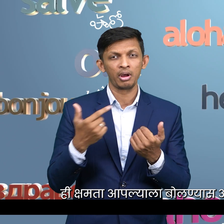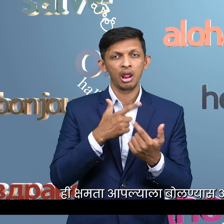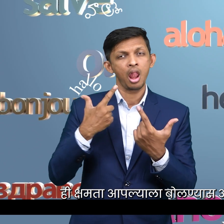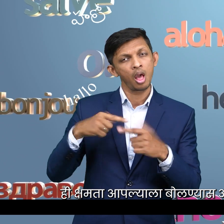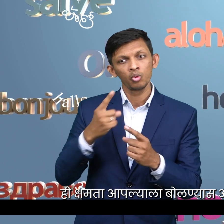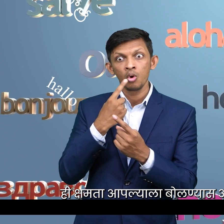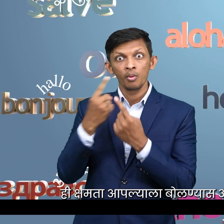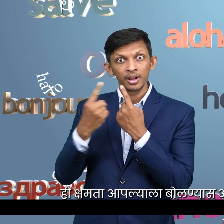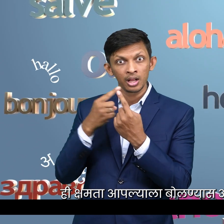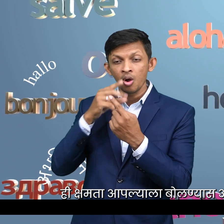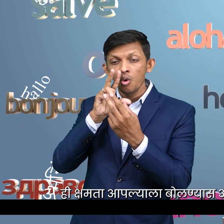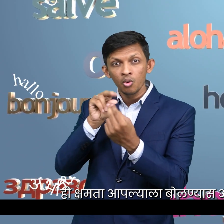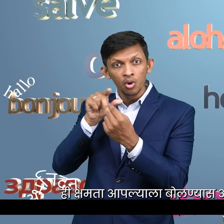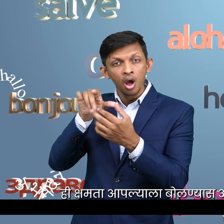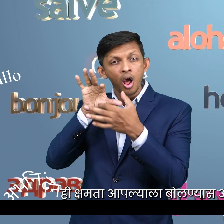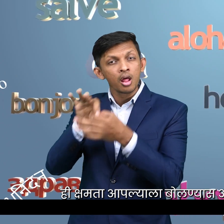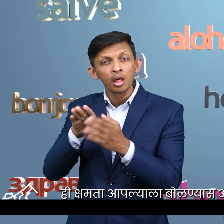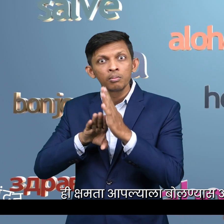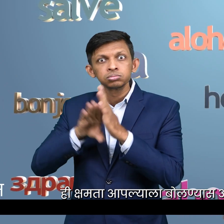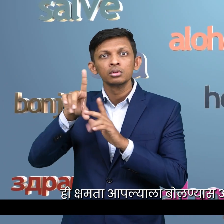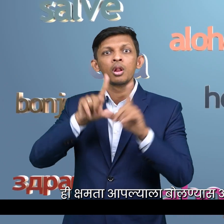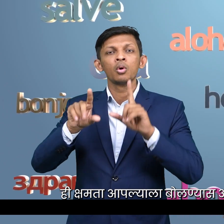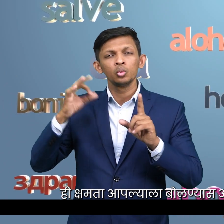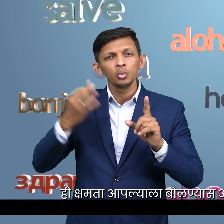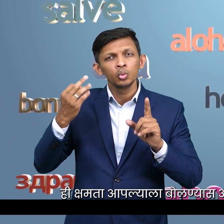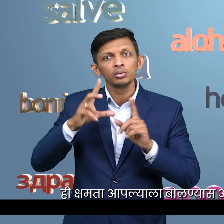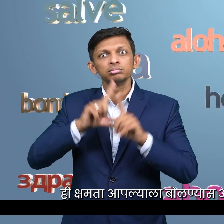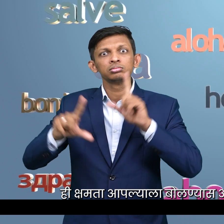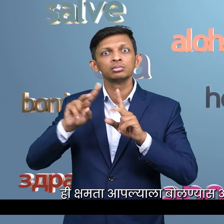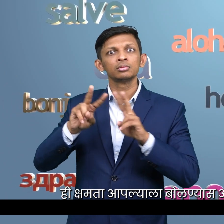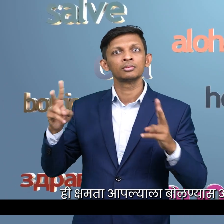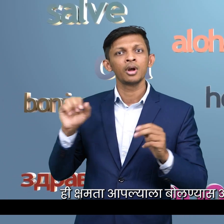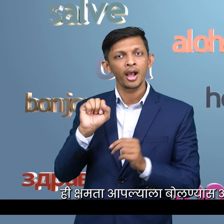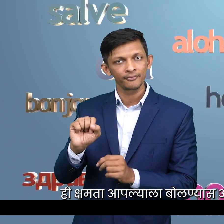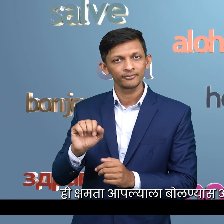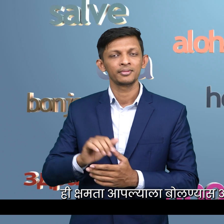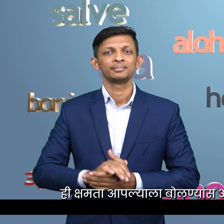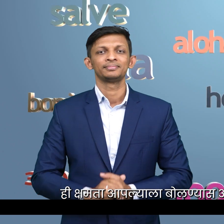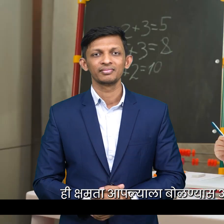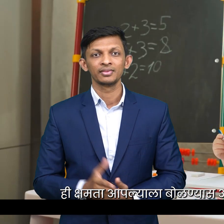ही क्षमता आपल्याला बोलण्यास आणि भाषा विकसित करण्यास अनुमती देते.